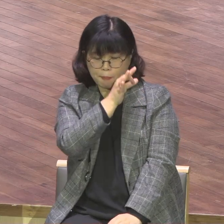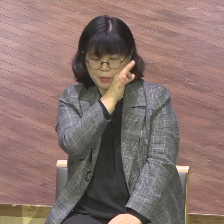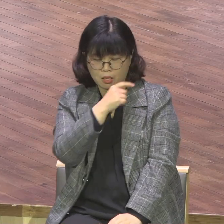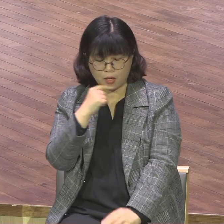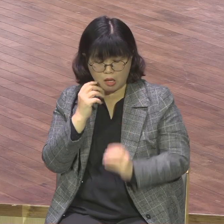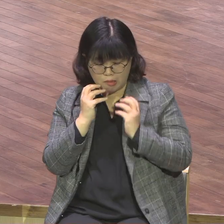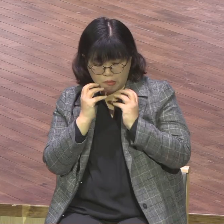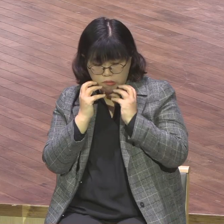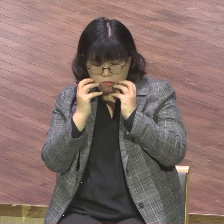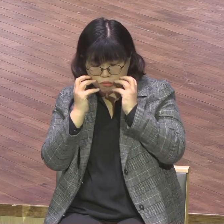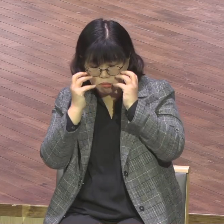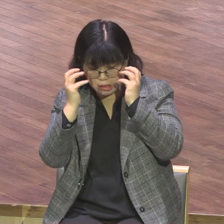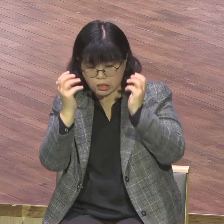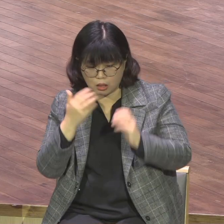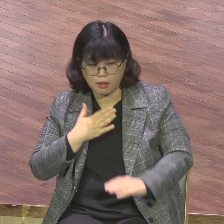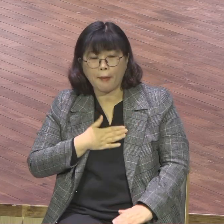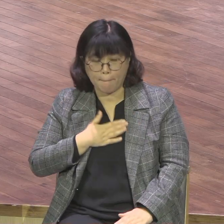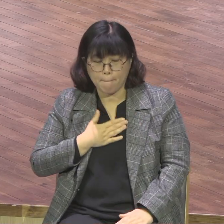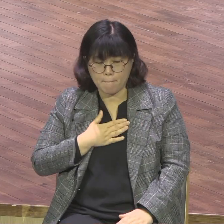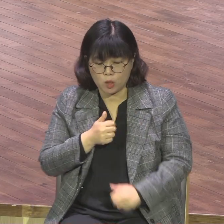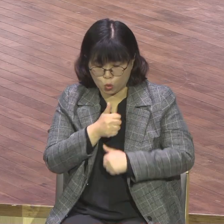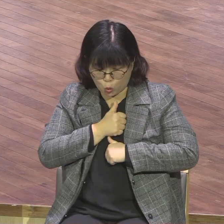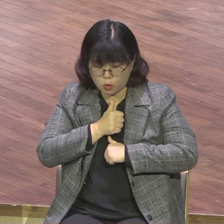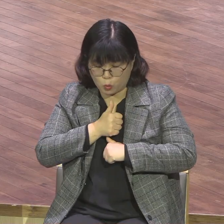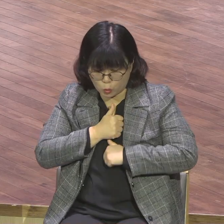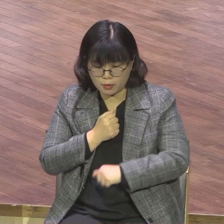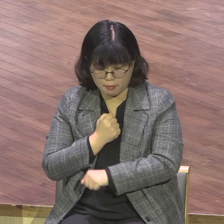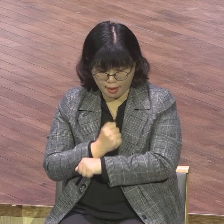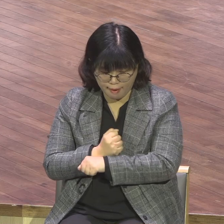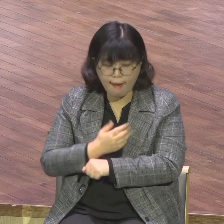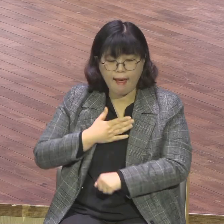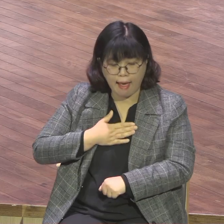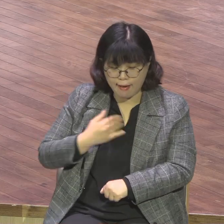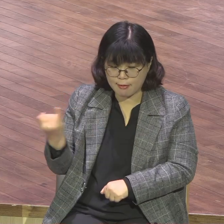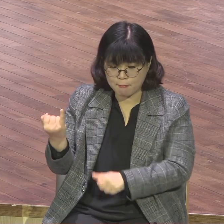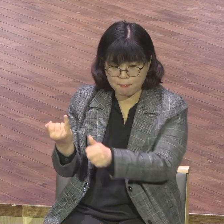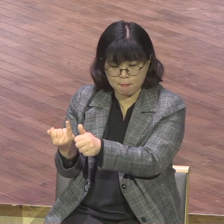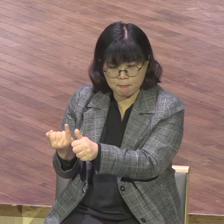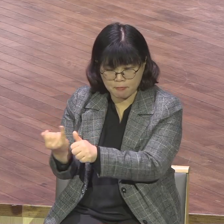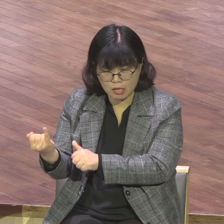삼성을 그 이후로 충격받았어. 이제 나이 드니까 더더구나 뭐 그죠.